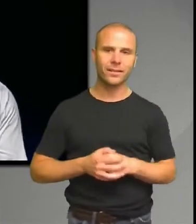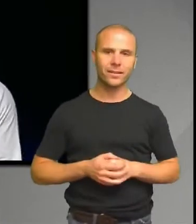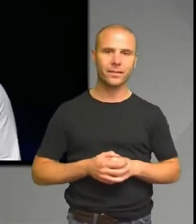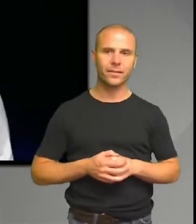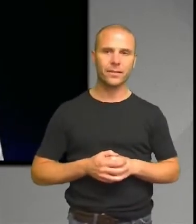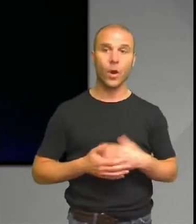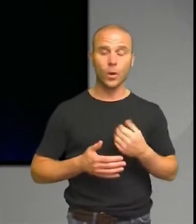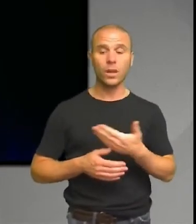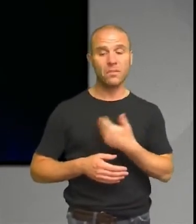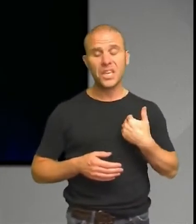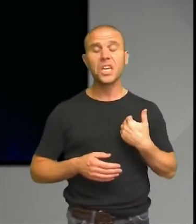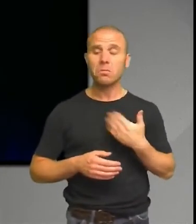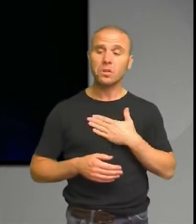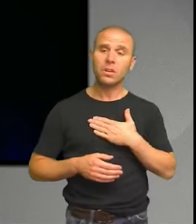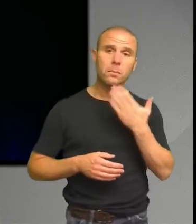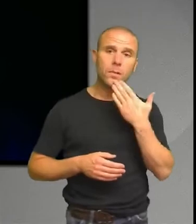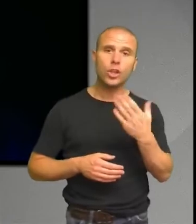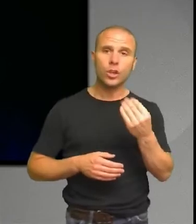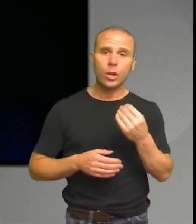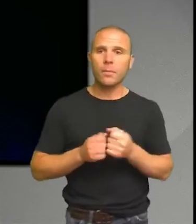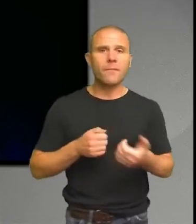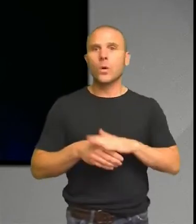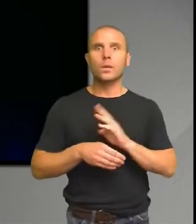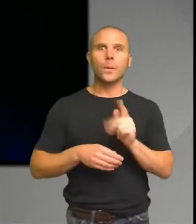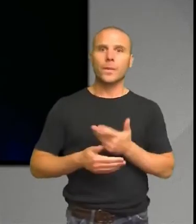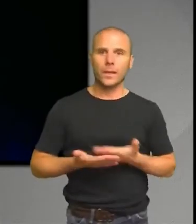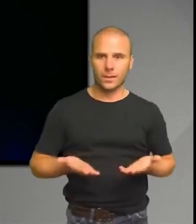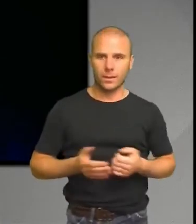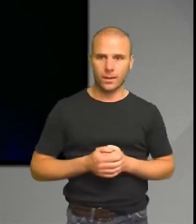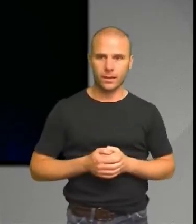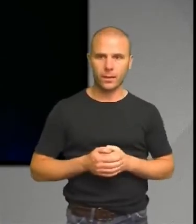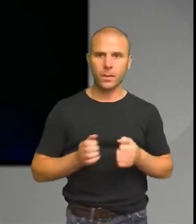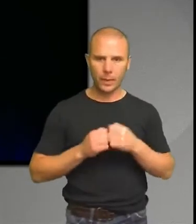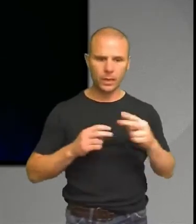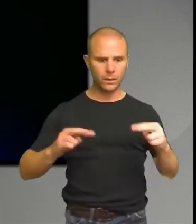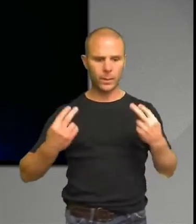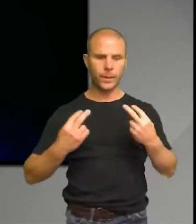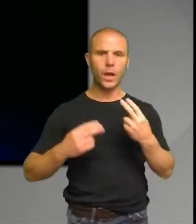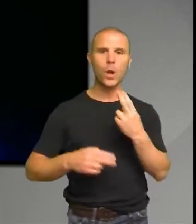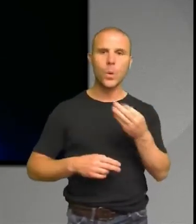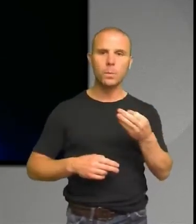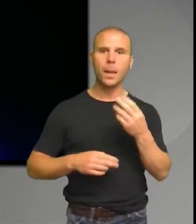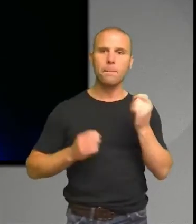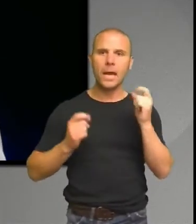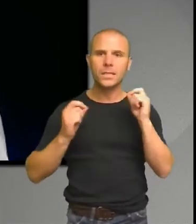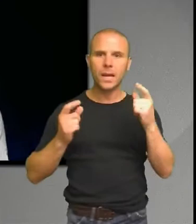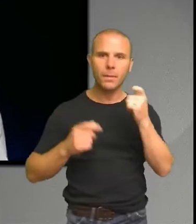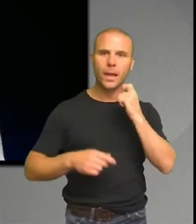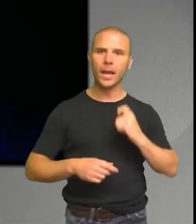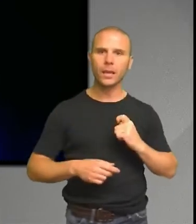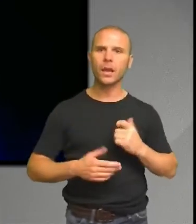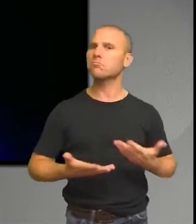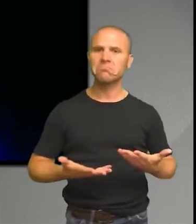del uppskattar det. Men det när det kommer till uppmärksamheten, det fortsätter. Där